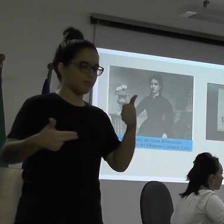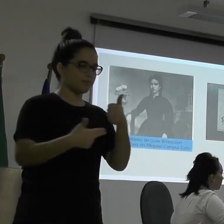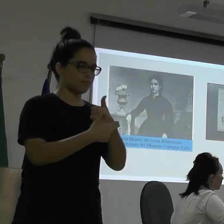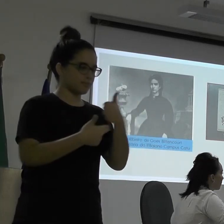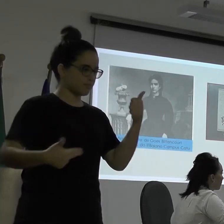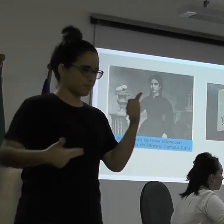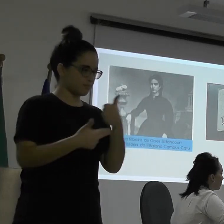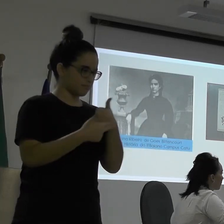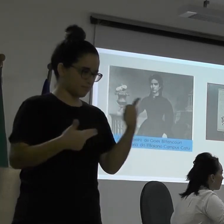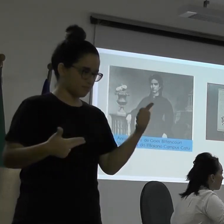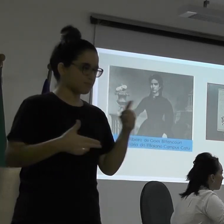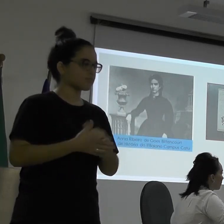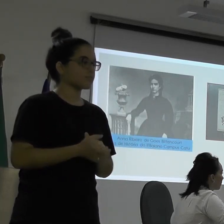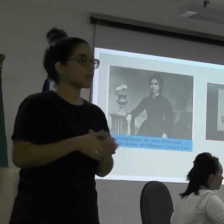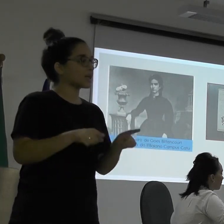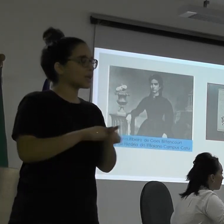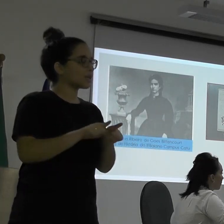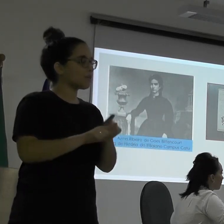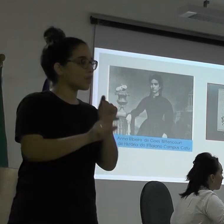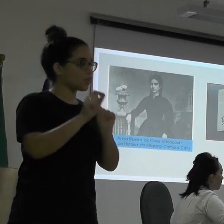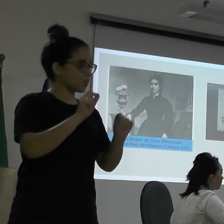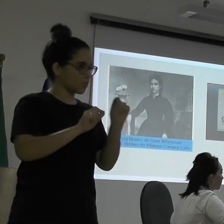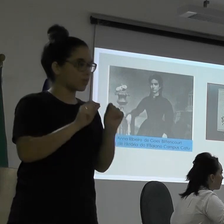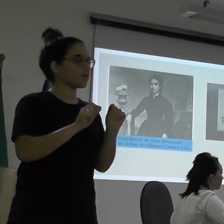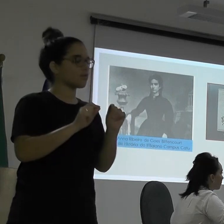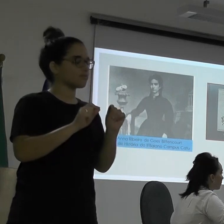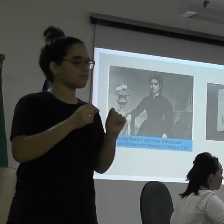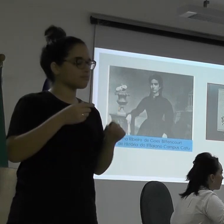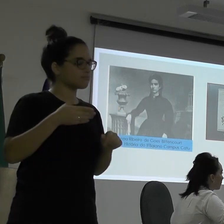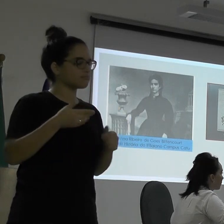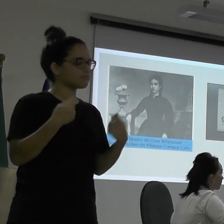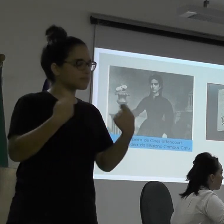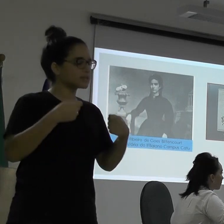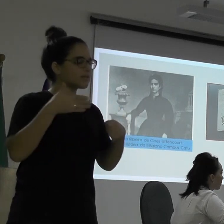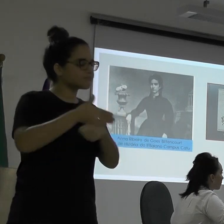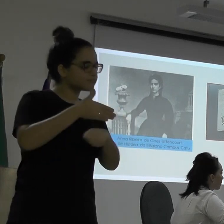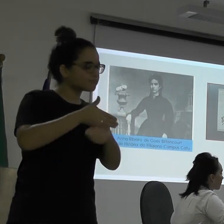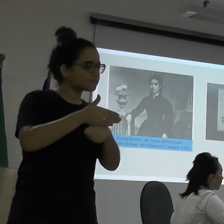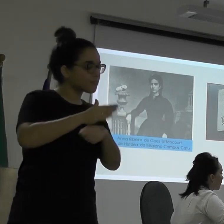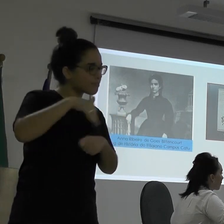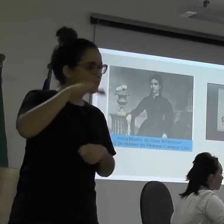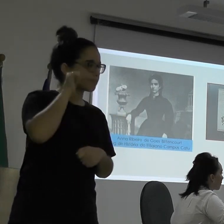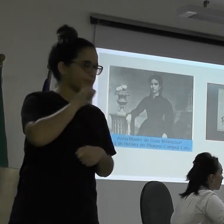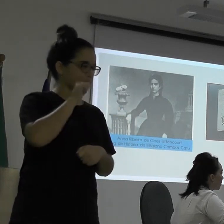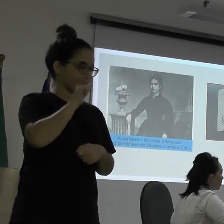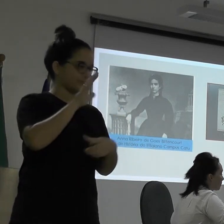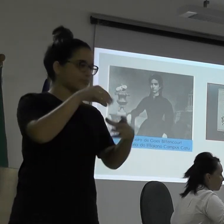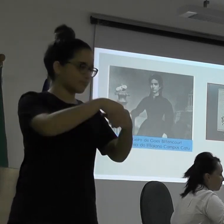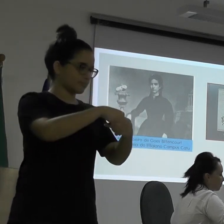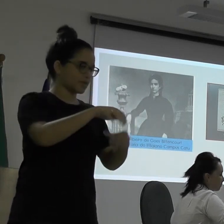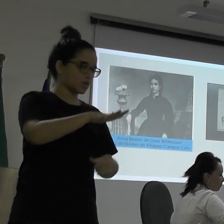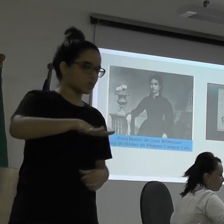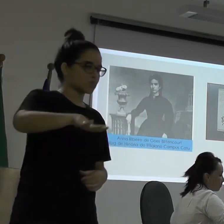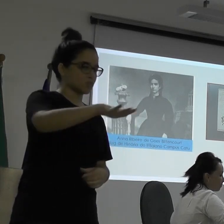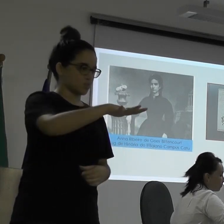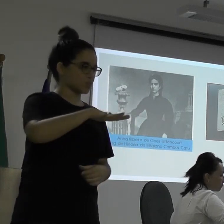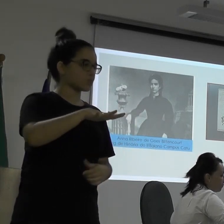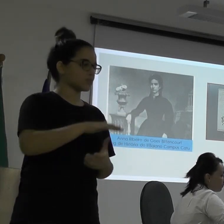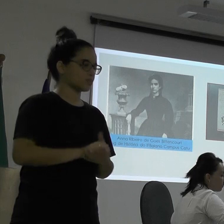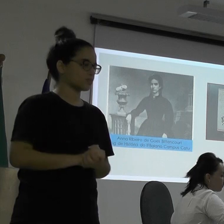efervescente e com uma receptividade maior para a participação da mulher em um meio restrito e obtuso para tal